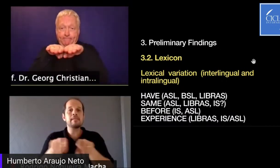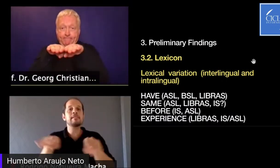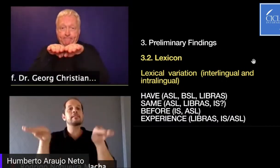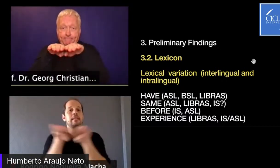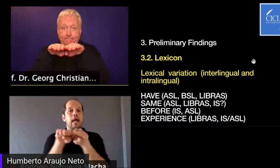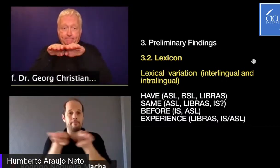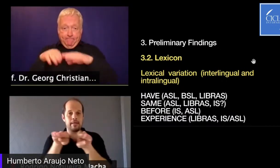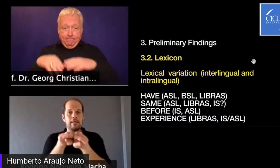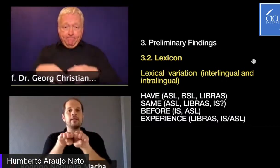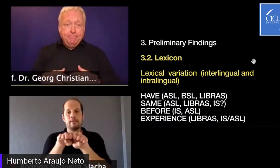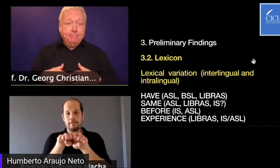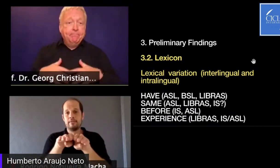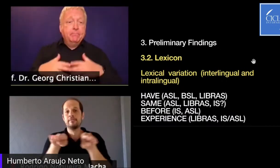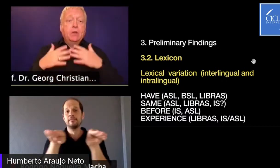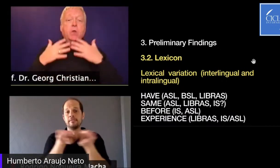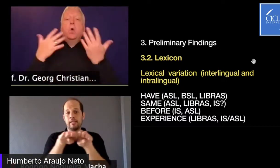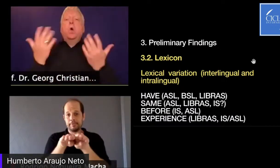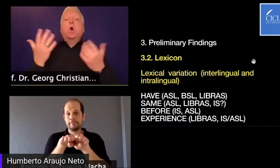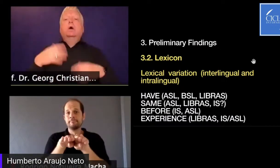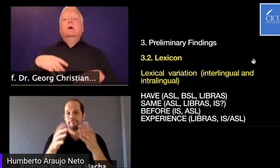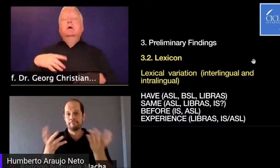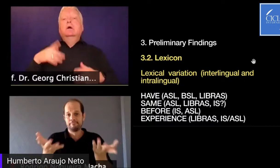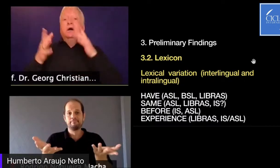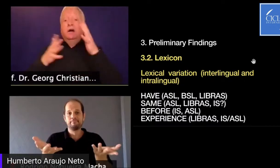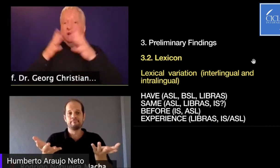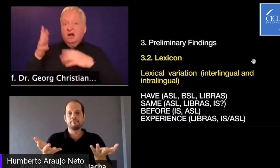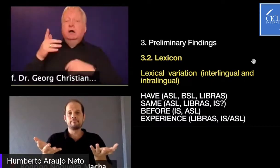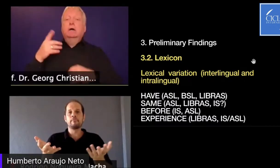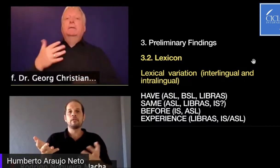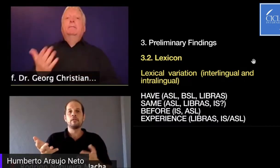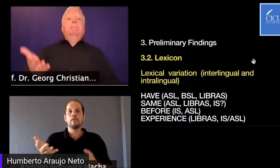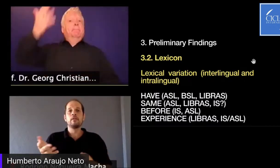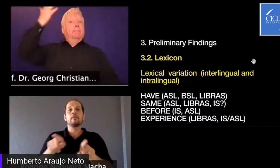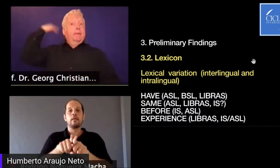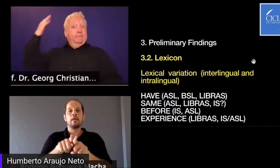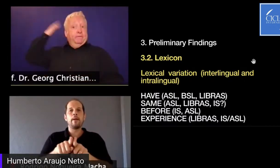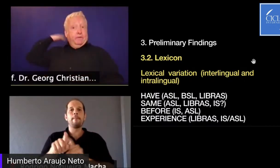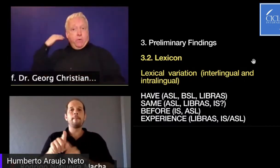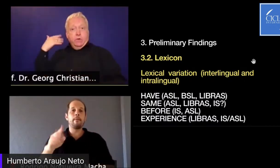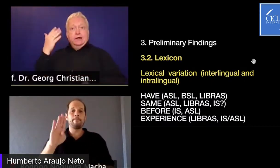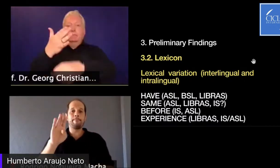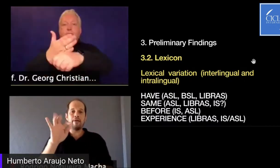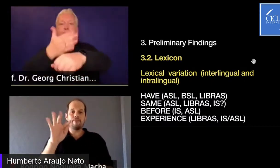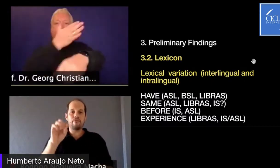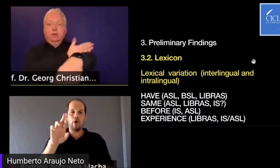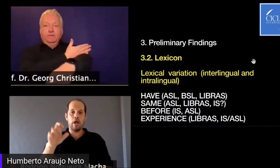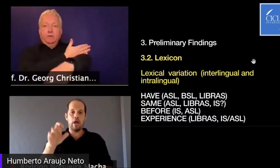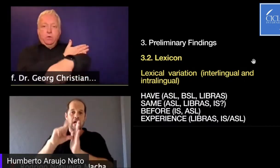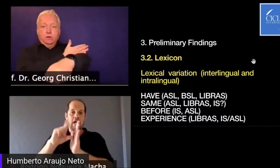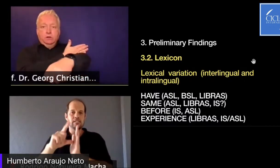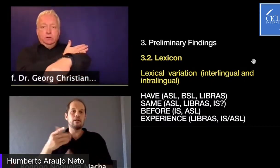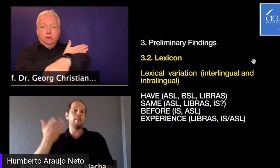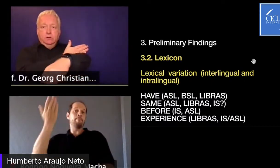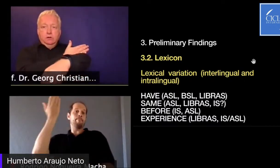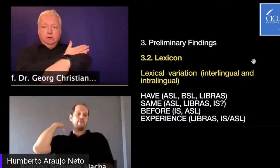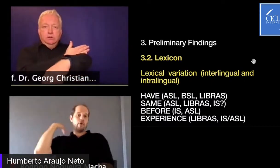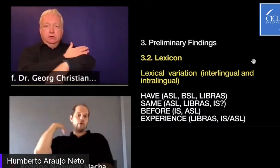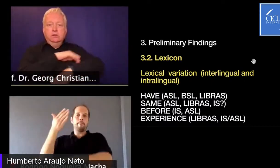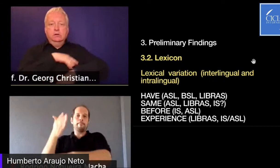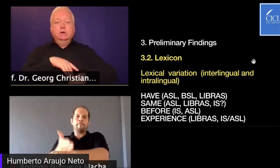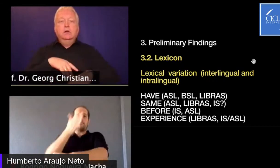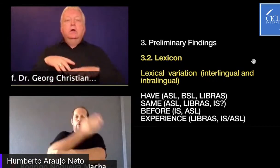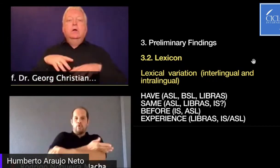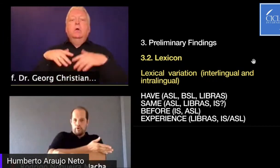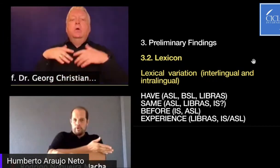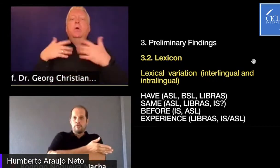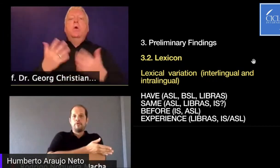Same, que é igual também, tem algumas variações possíveis e todas elas apareceram nesses